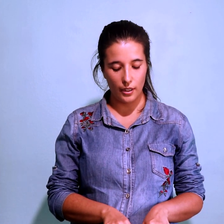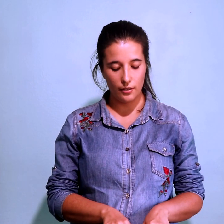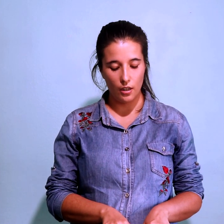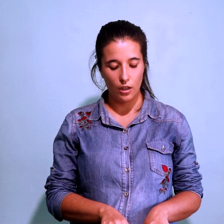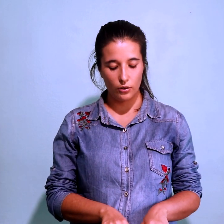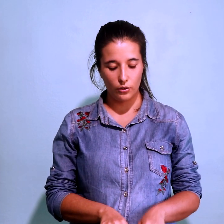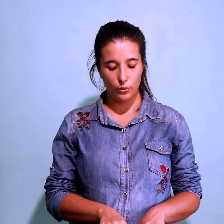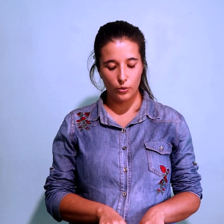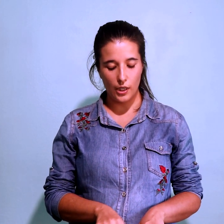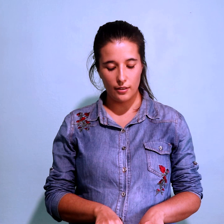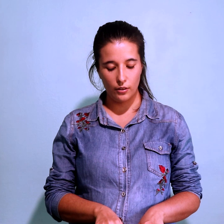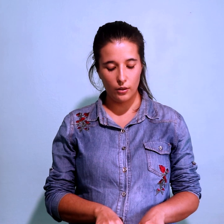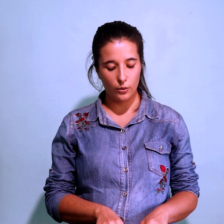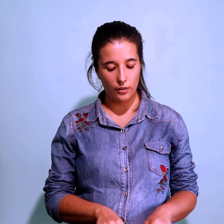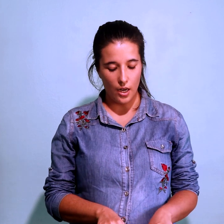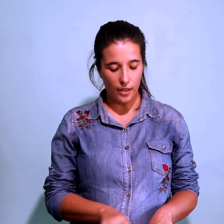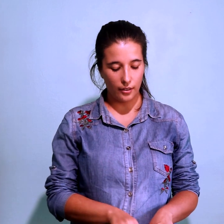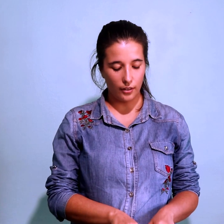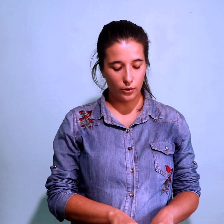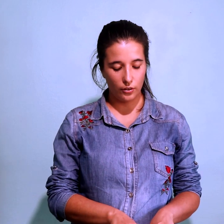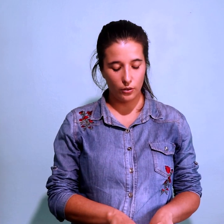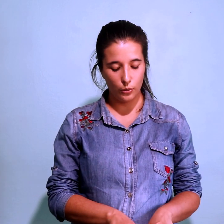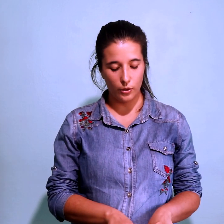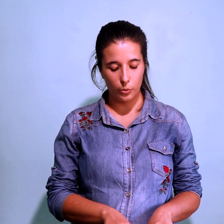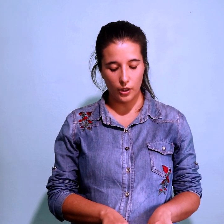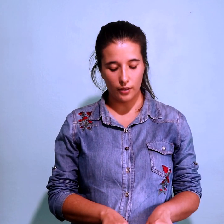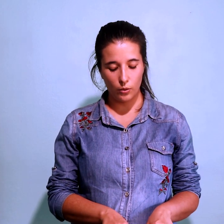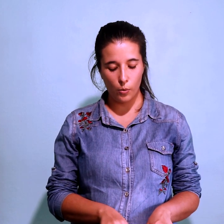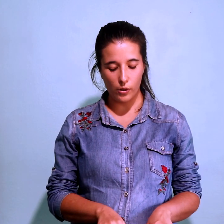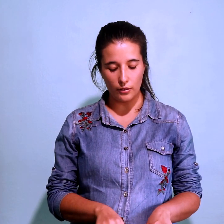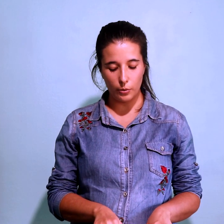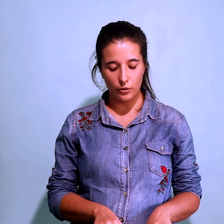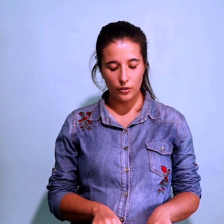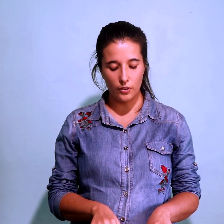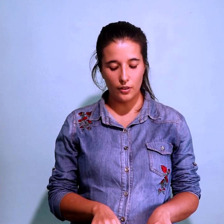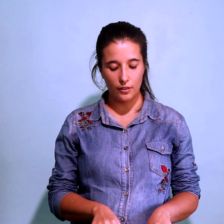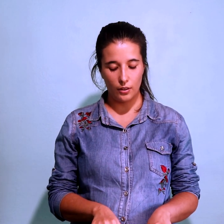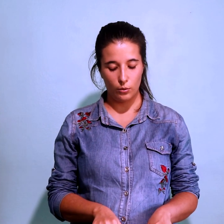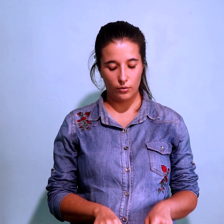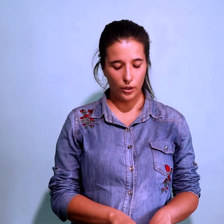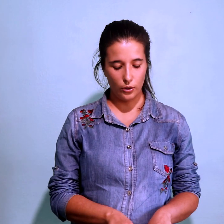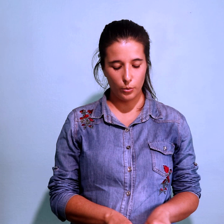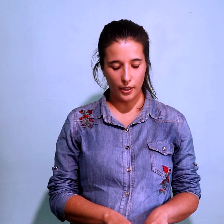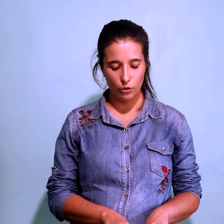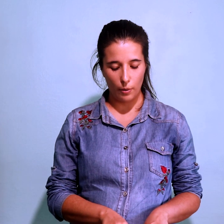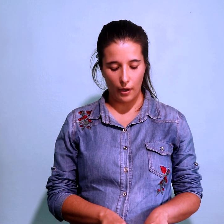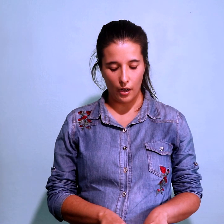regionais, socioculturais, entre outras, e as relações e estruturas, porque elas são compostas pelos níveis descritos. O que é denominado de uma palavra